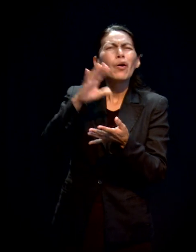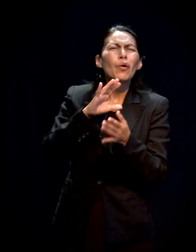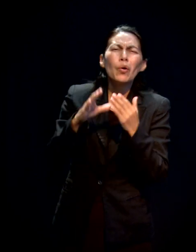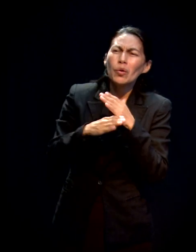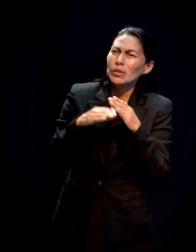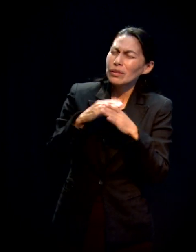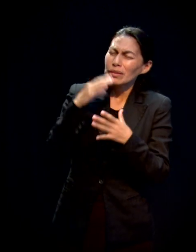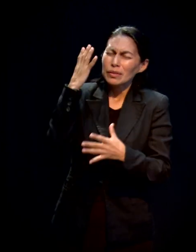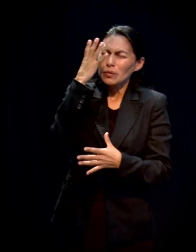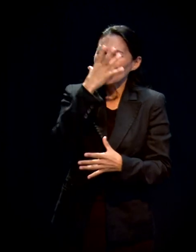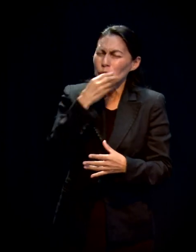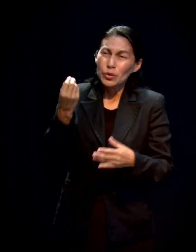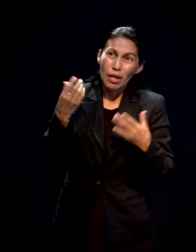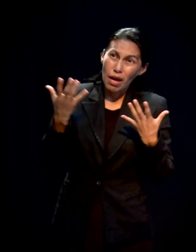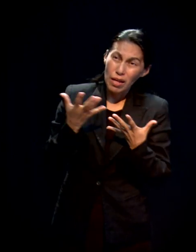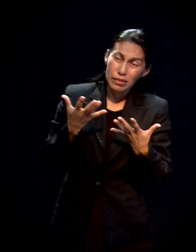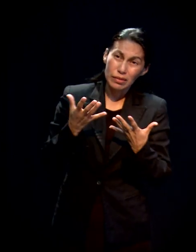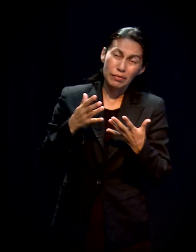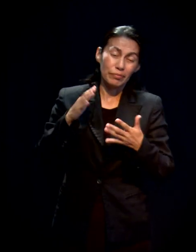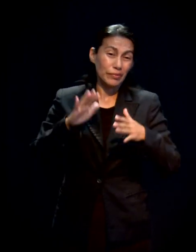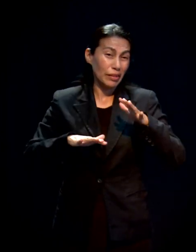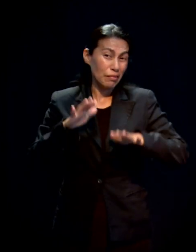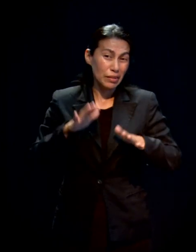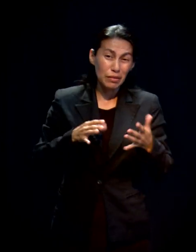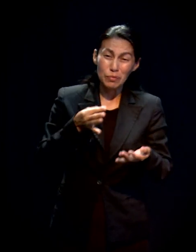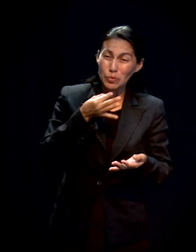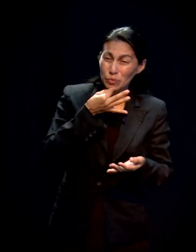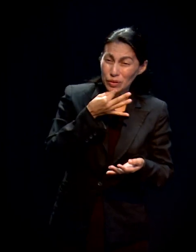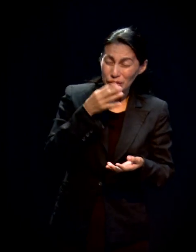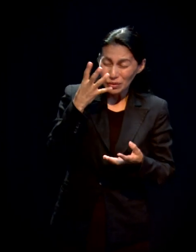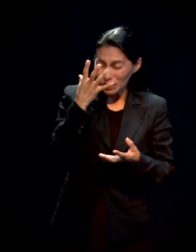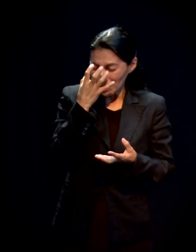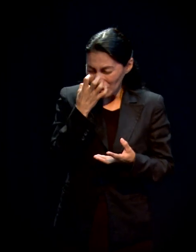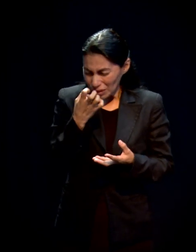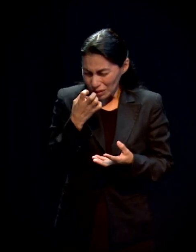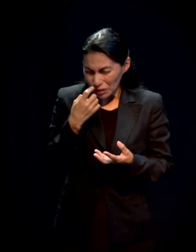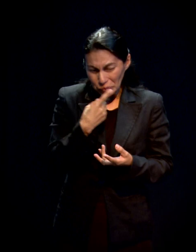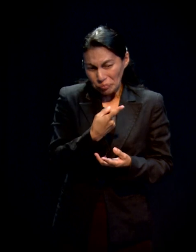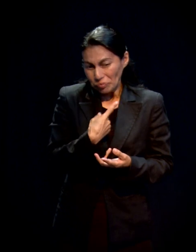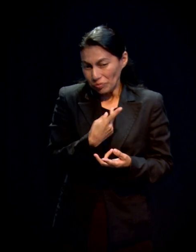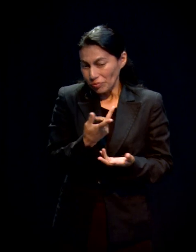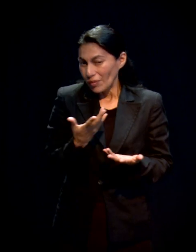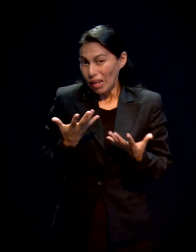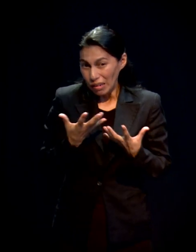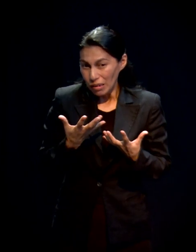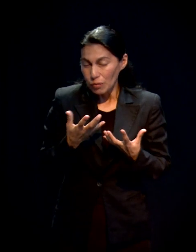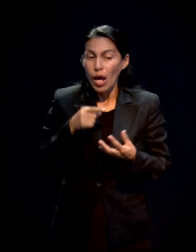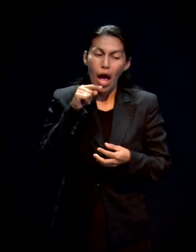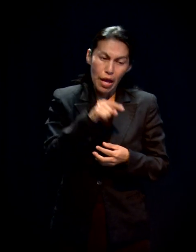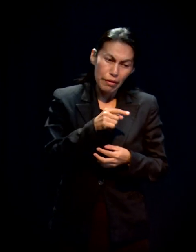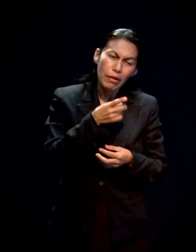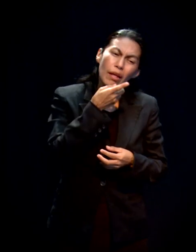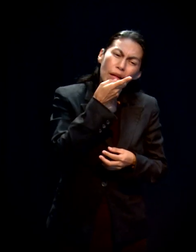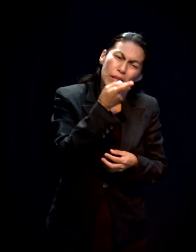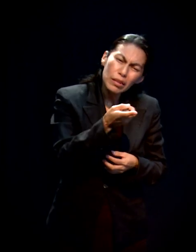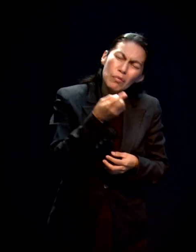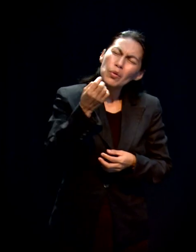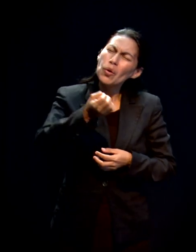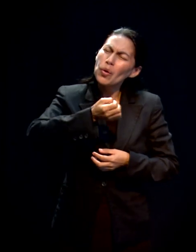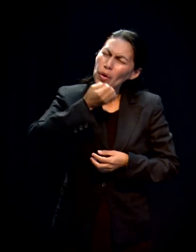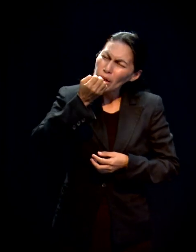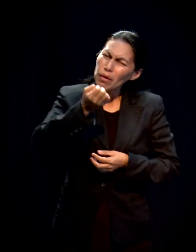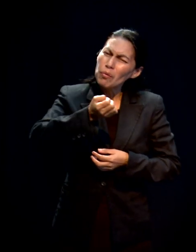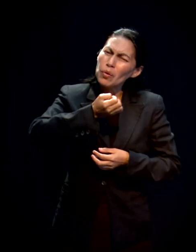y hay momentos igual de tristeza en la que él otan o yo estamos pasando y las externamos